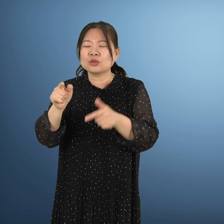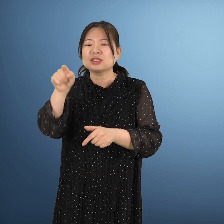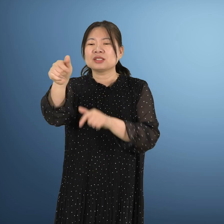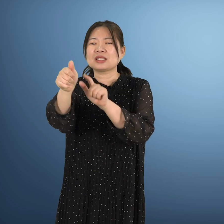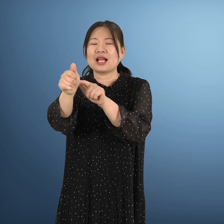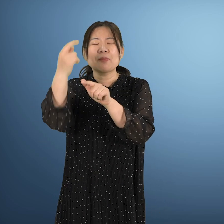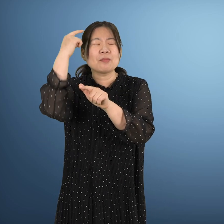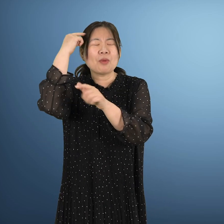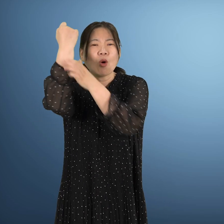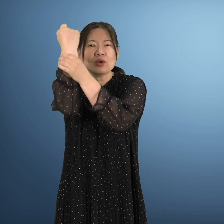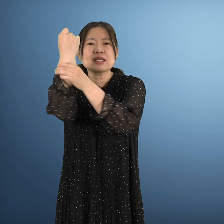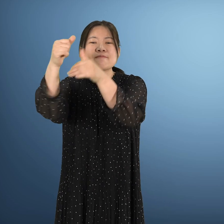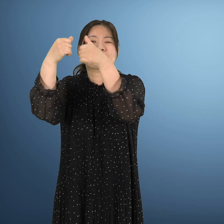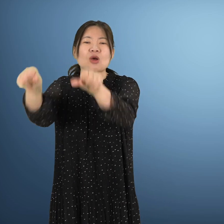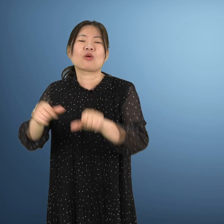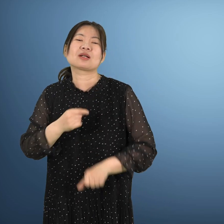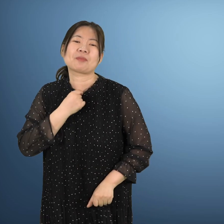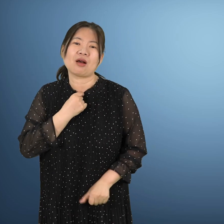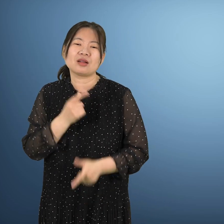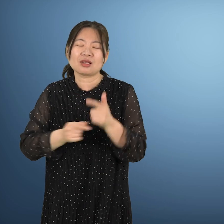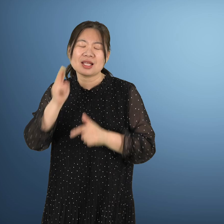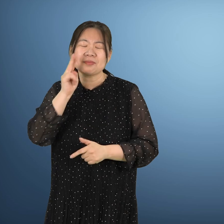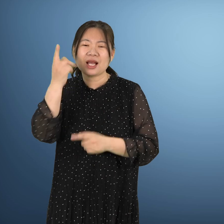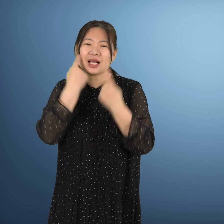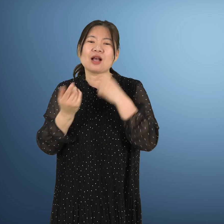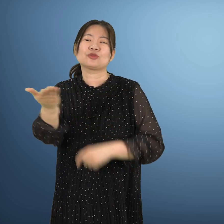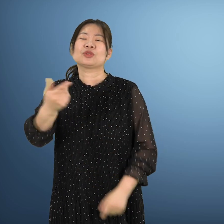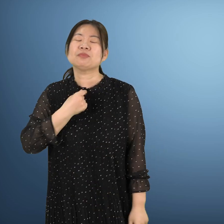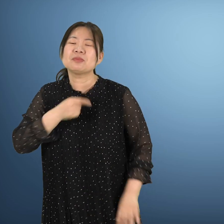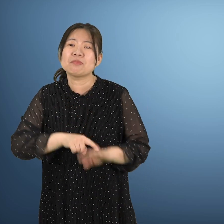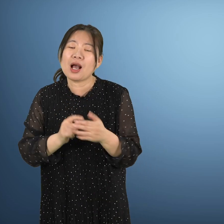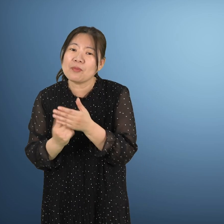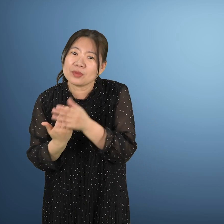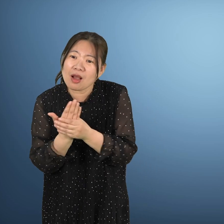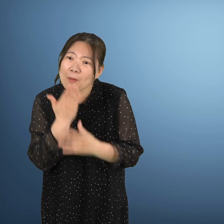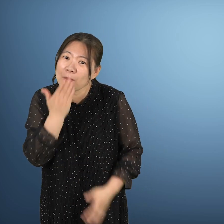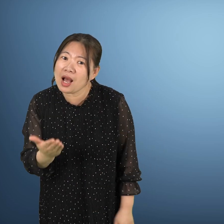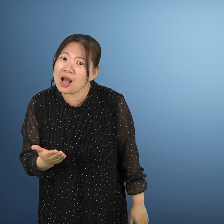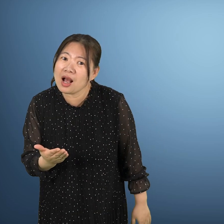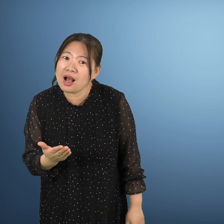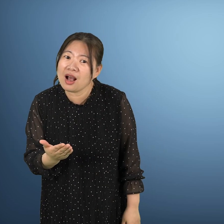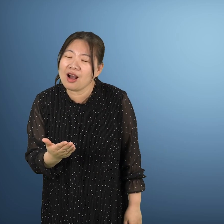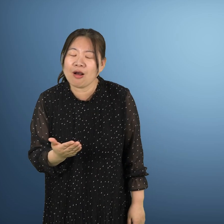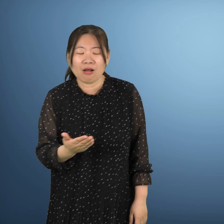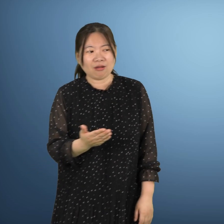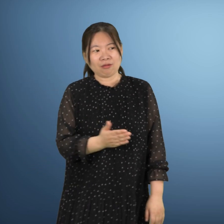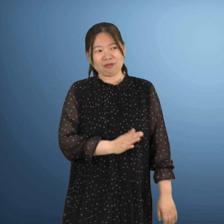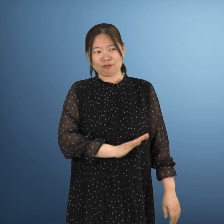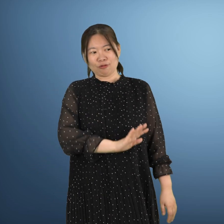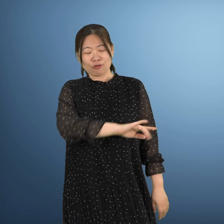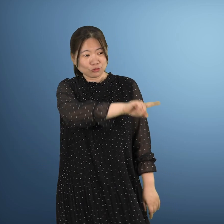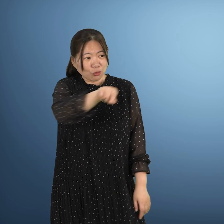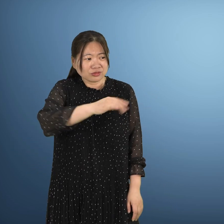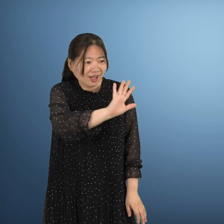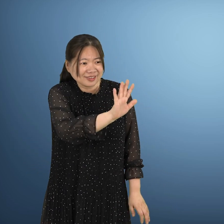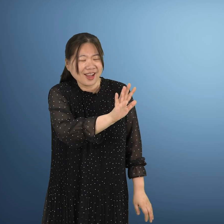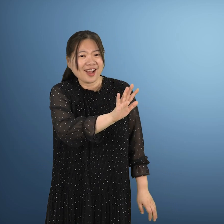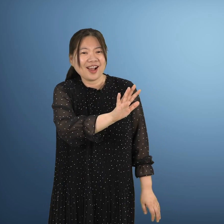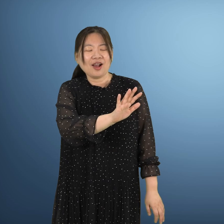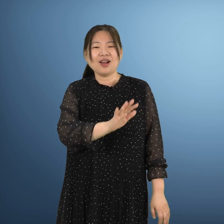충동이 일어나요, 안 일어나요? 안 일어나는군요. 그러나 사실